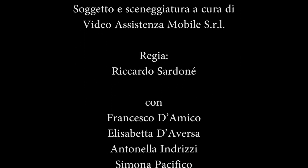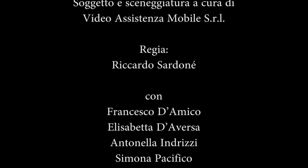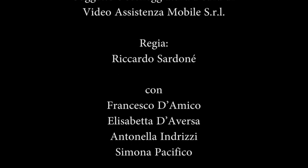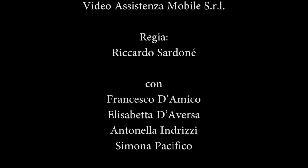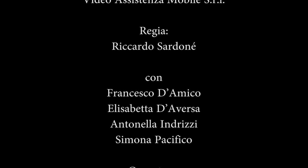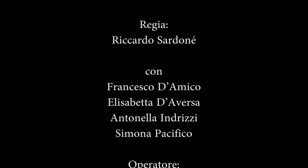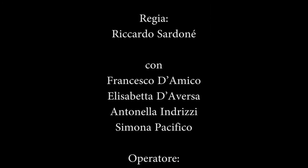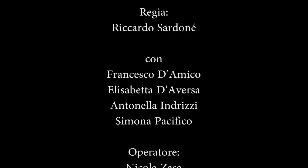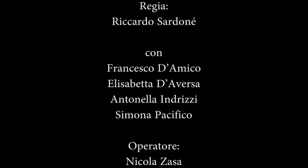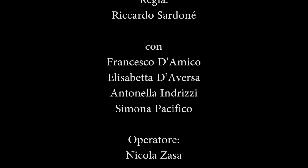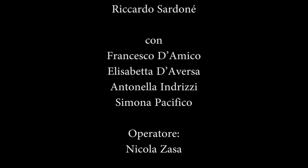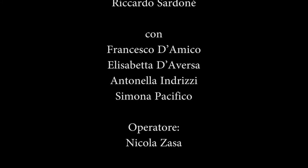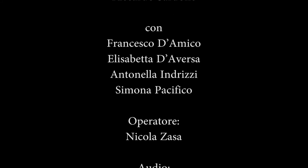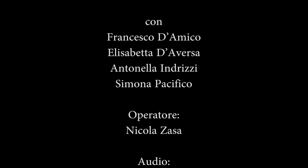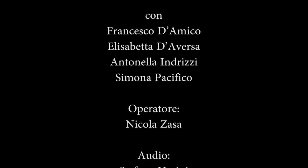Ricordati LISIro volta che ne hai bisogno.